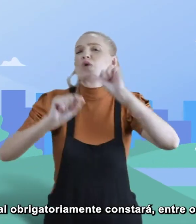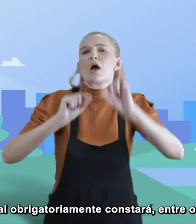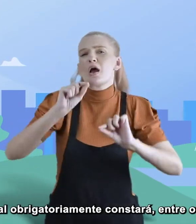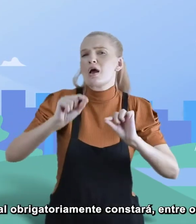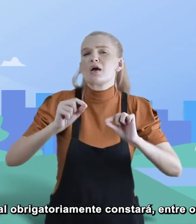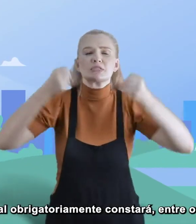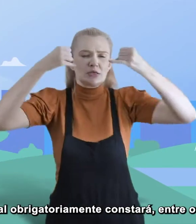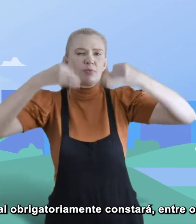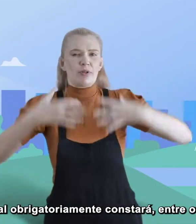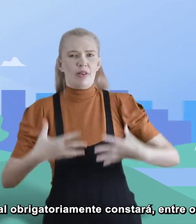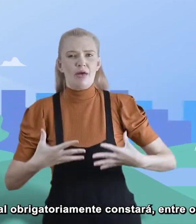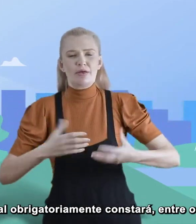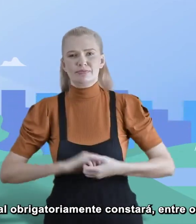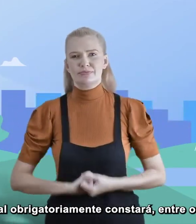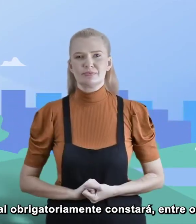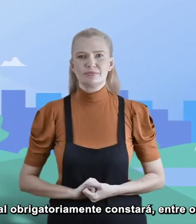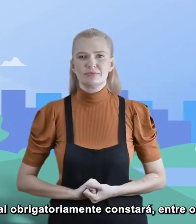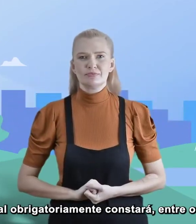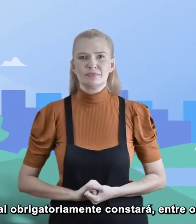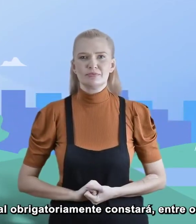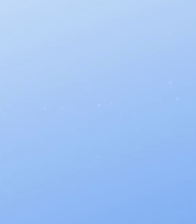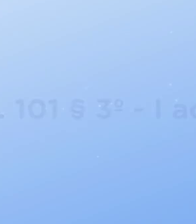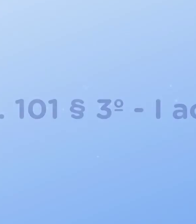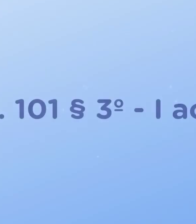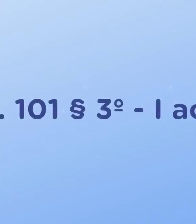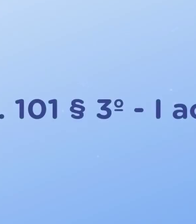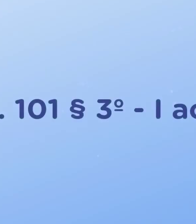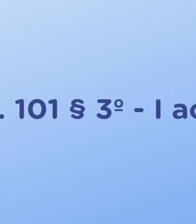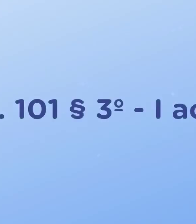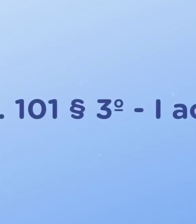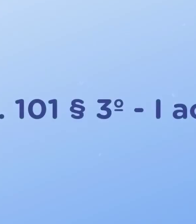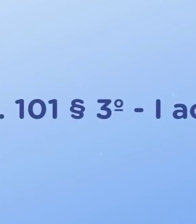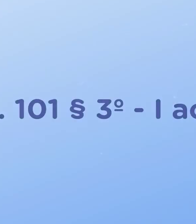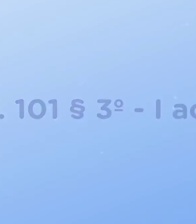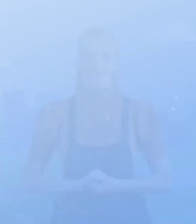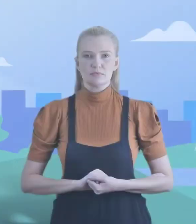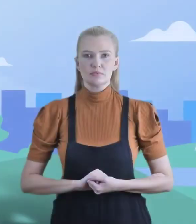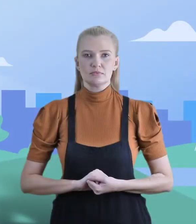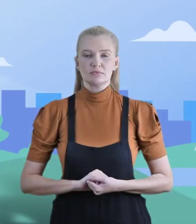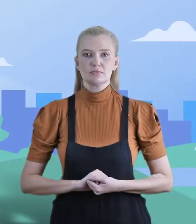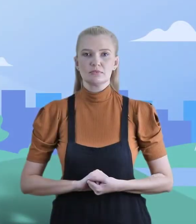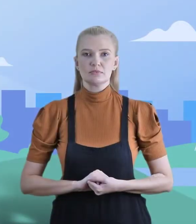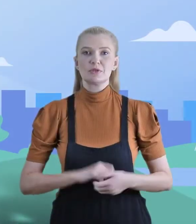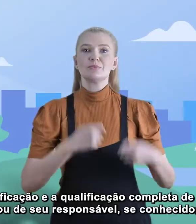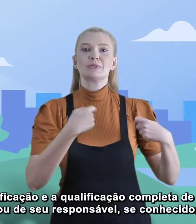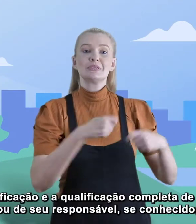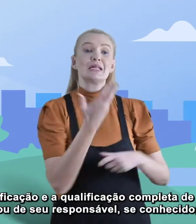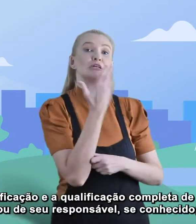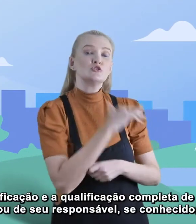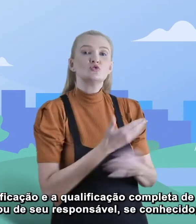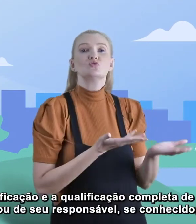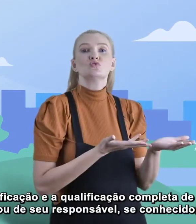obrigatoriamente constará, entre outros. Artigo 101, parágrafo 3 do 1 ao 4º. Sua identificação